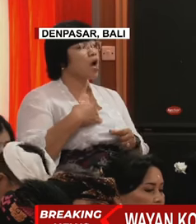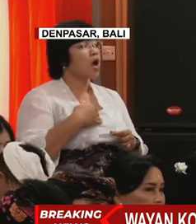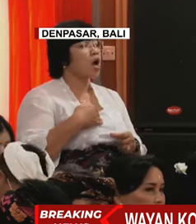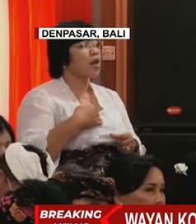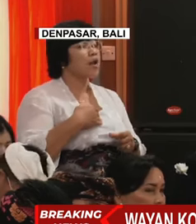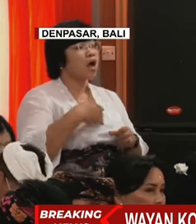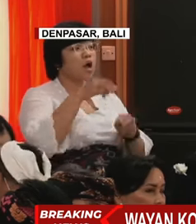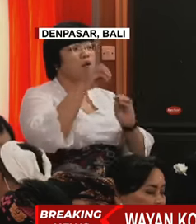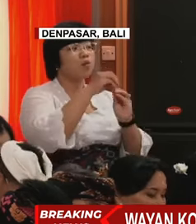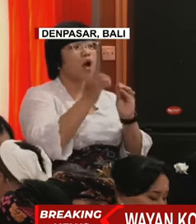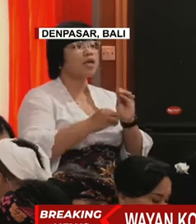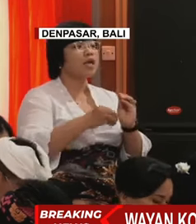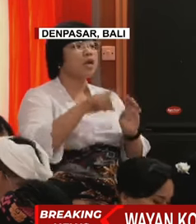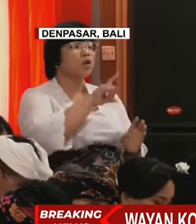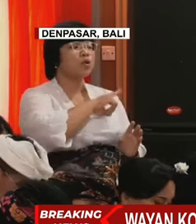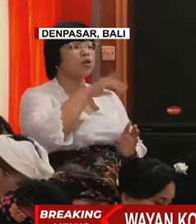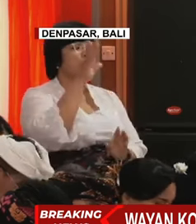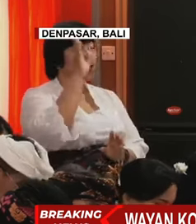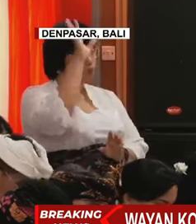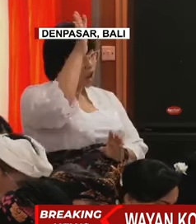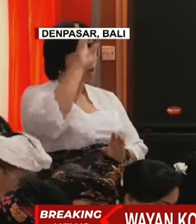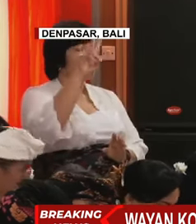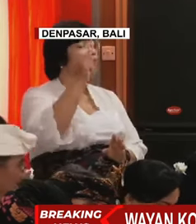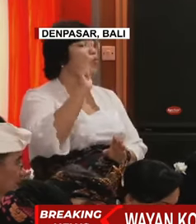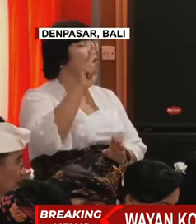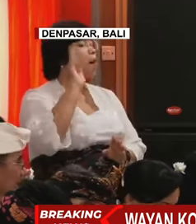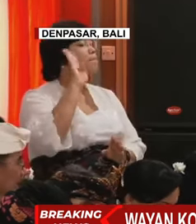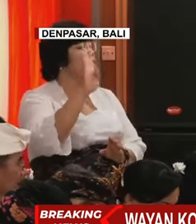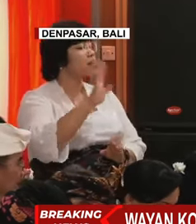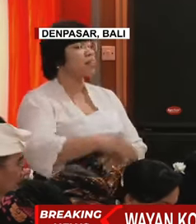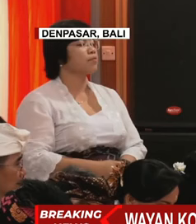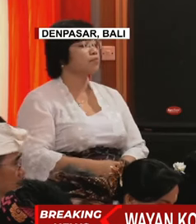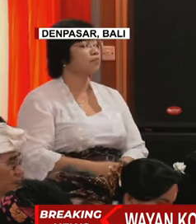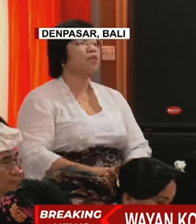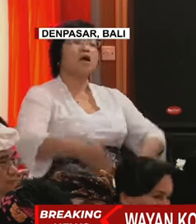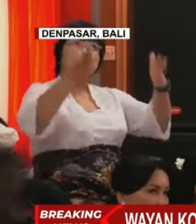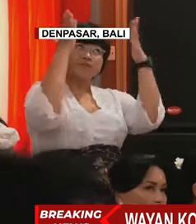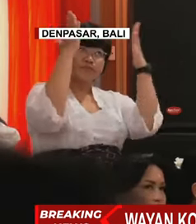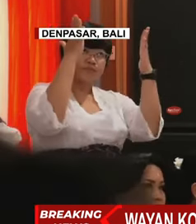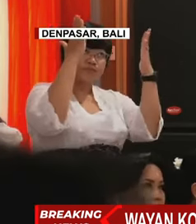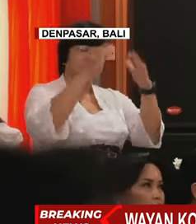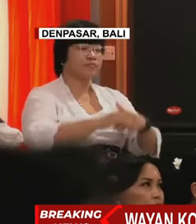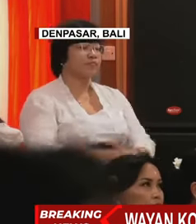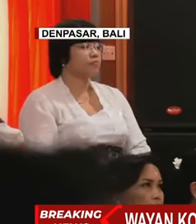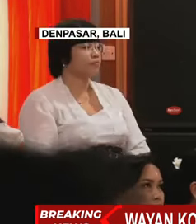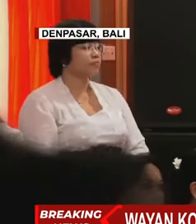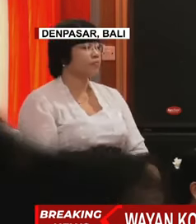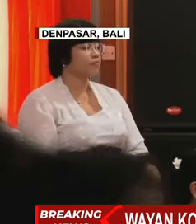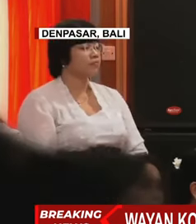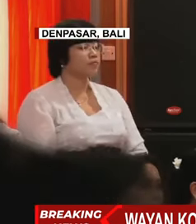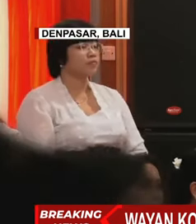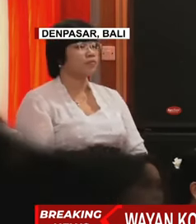baik juga yang lebih baik Misalnya Saya kira bisa saja ee berubah apalagi misalnya kalau ada isu-isu saya belum tahu isunya apa yang secara